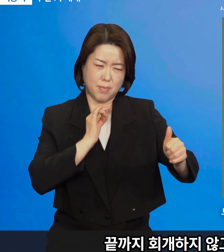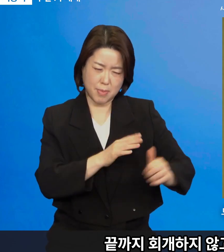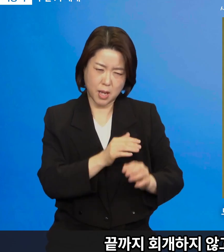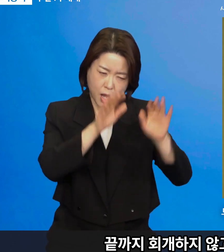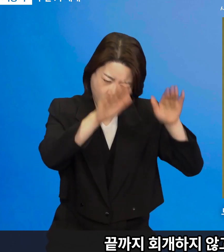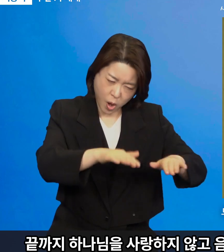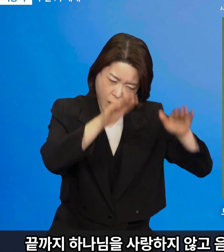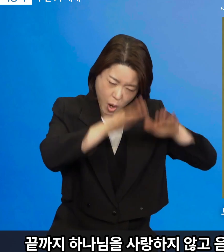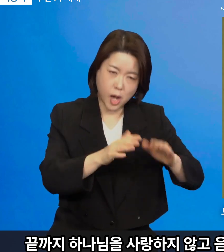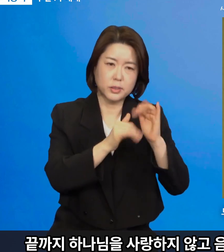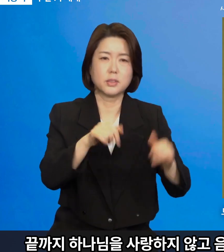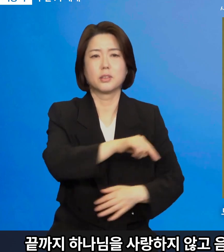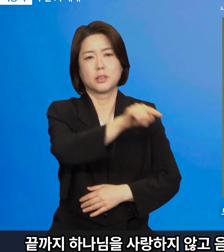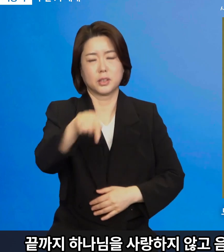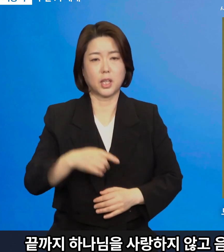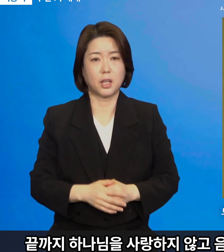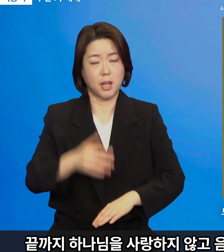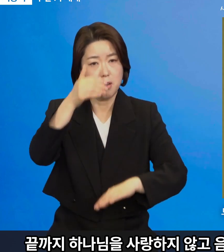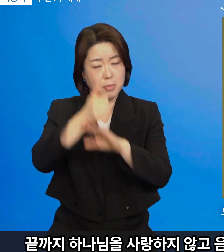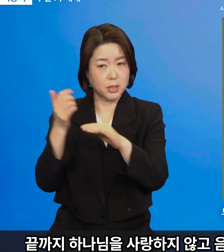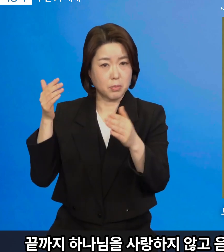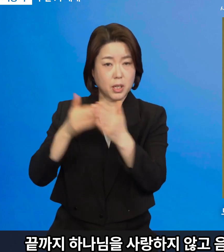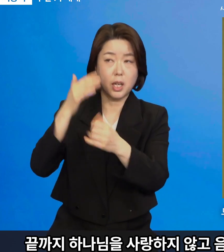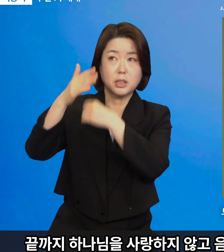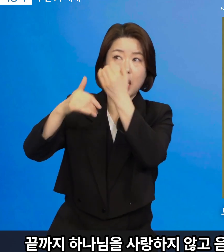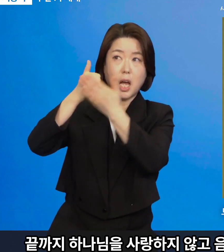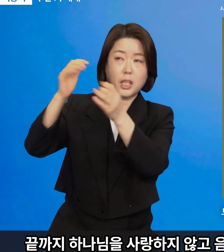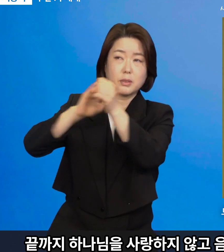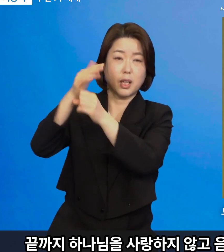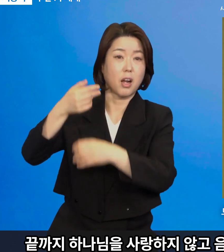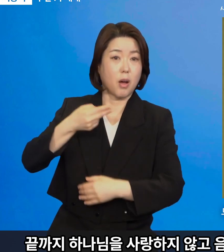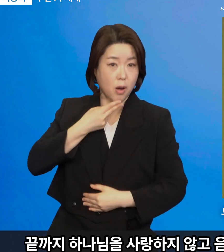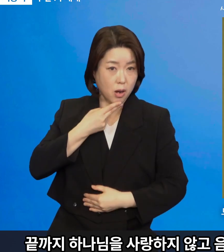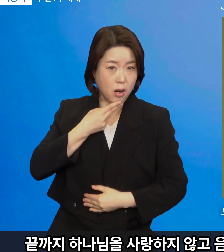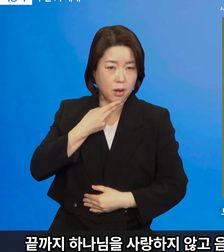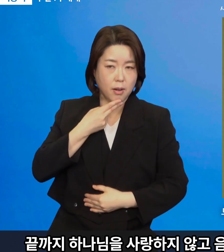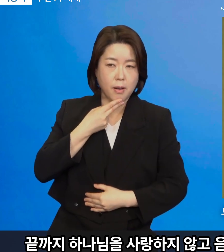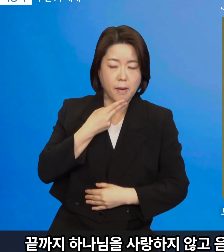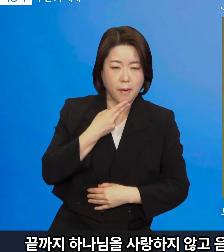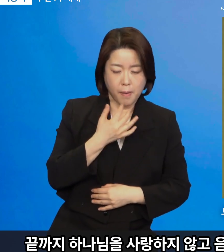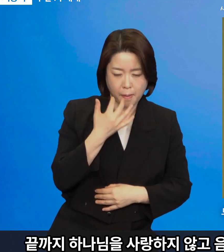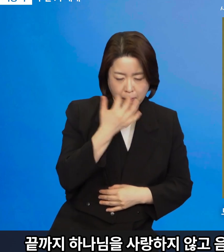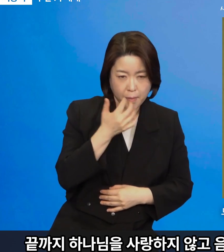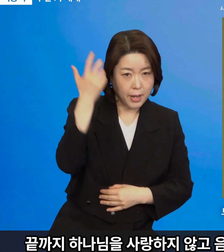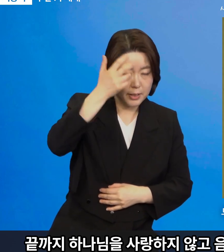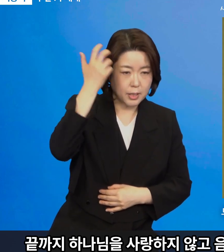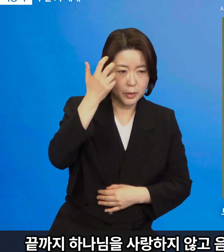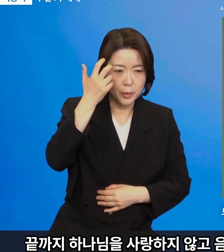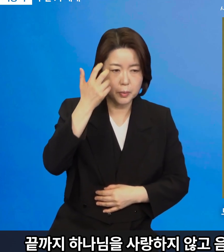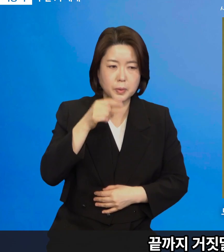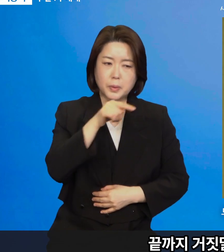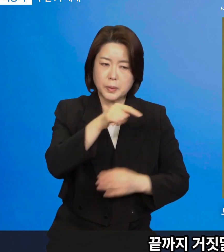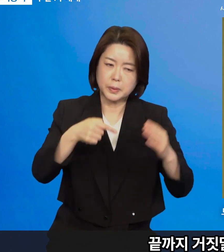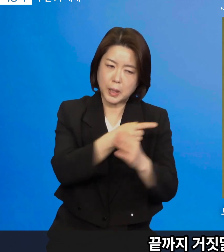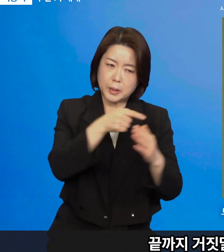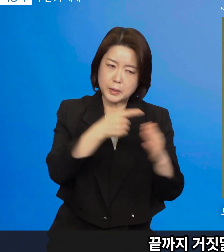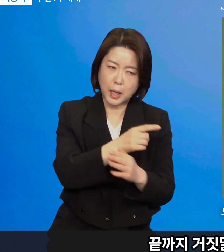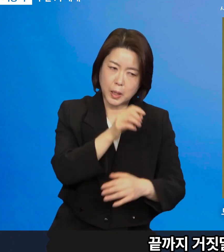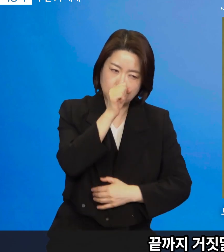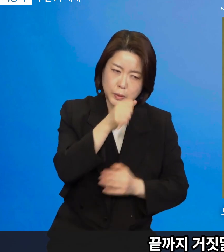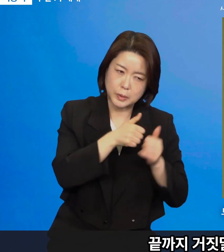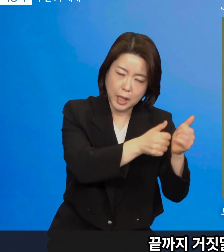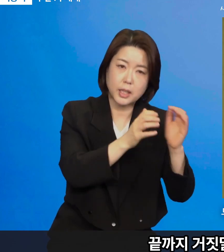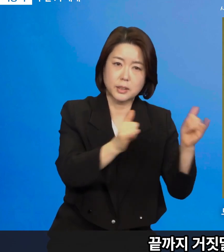자들, 끝까지 하나님을 사랑하지 않고 음행하는, 영적으로 음행하는 사람들,